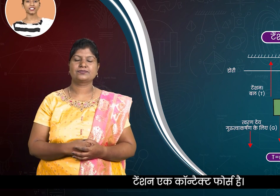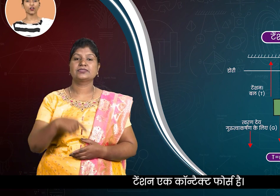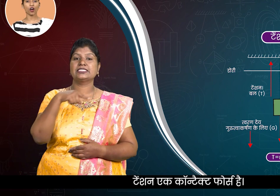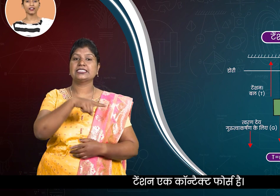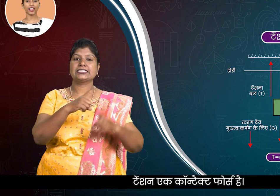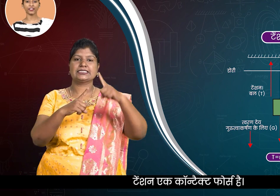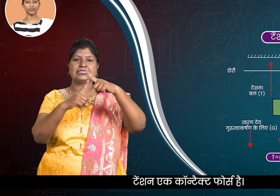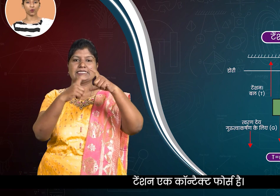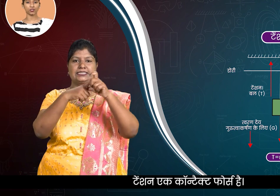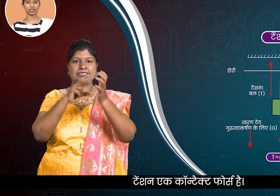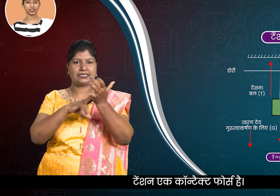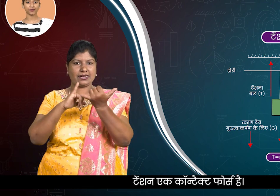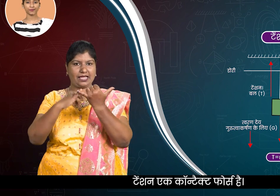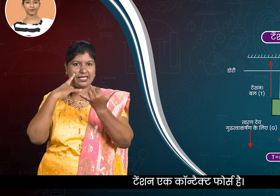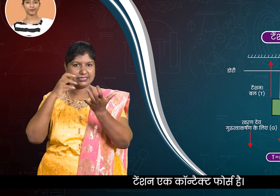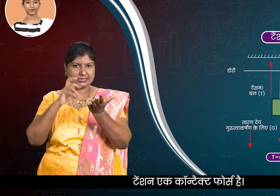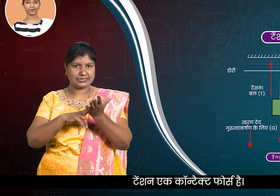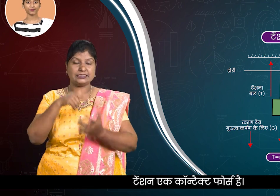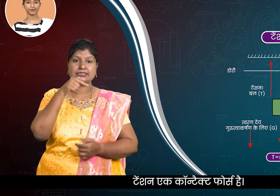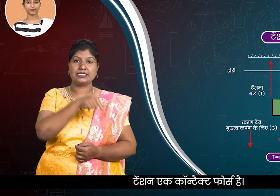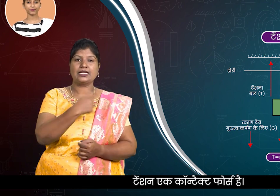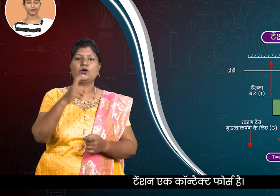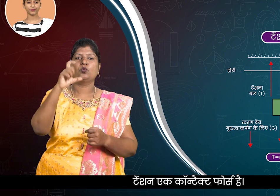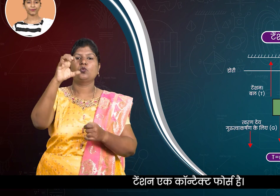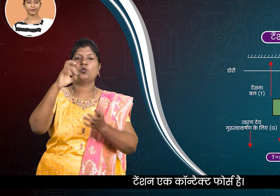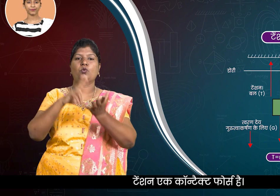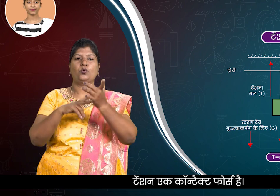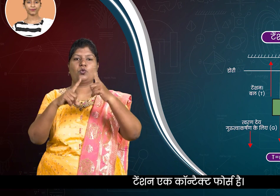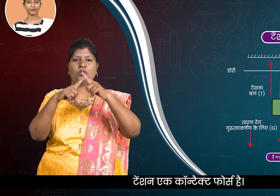टेंशन एक कांटेक्ट फोर्स है।